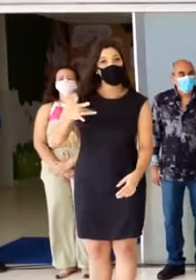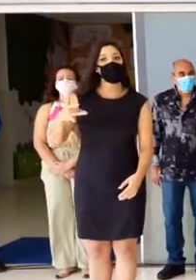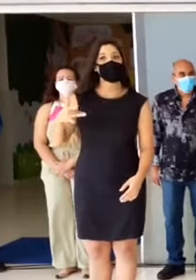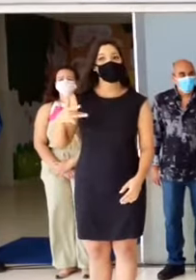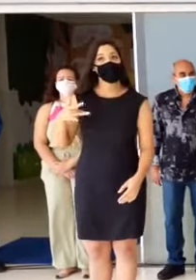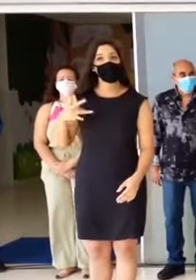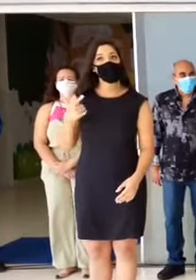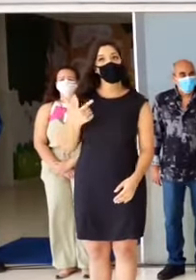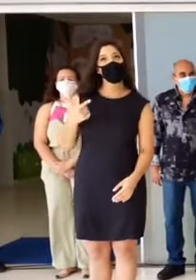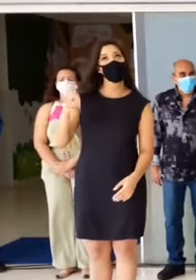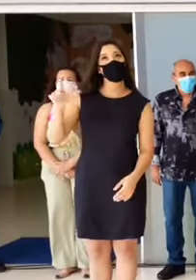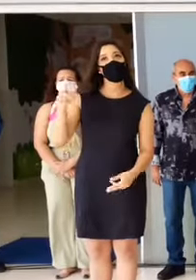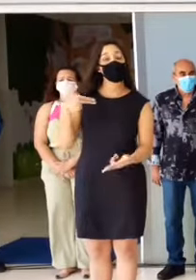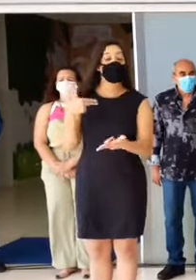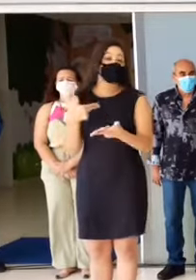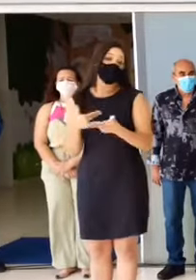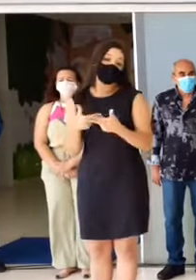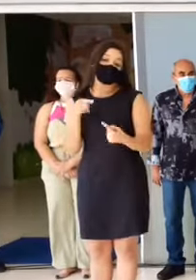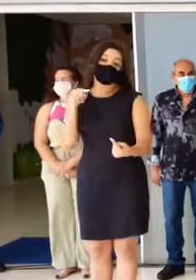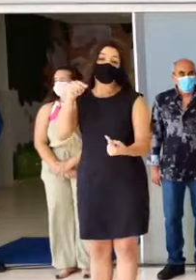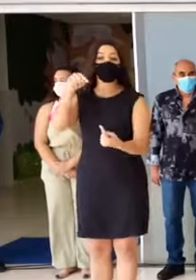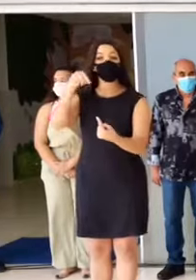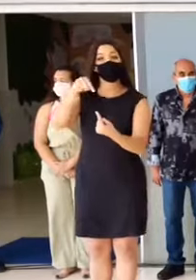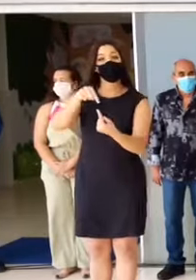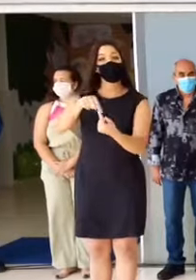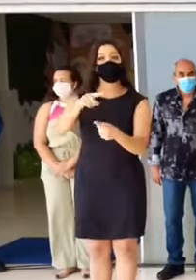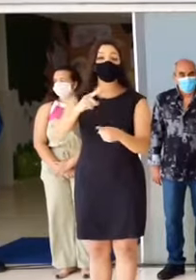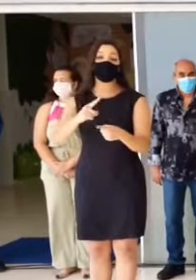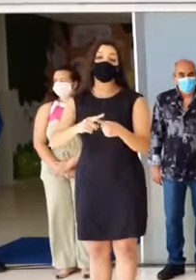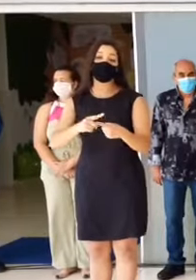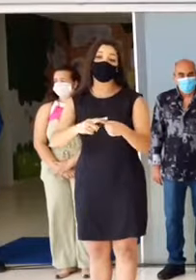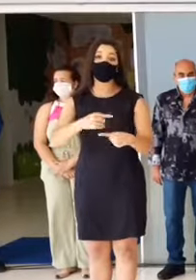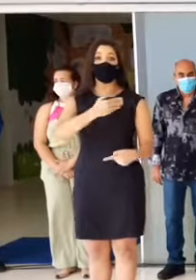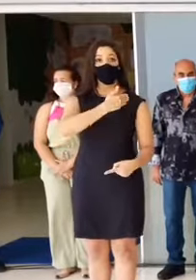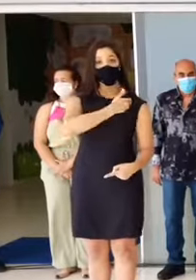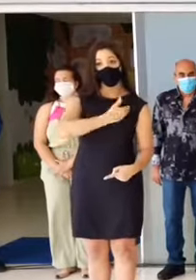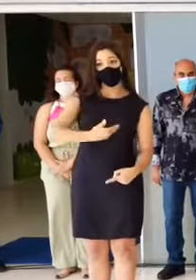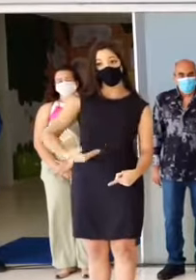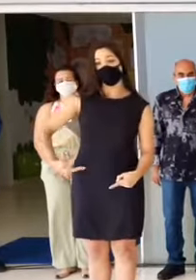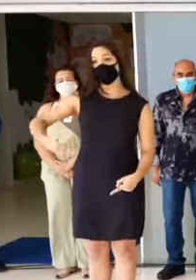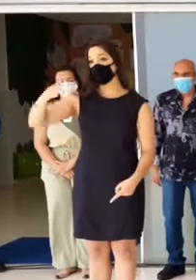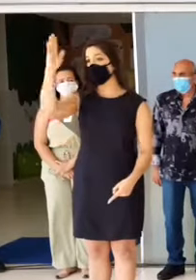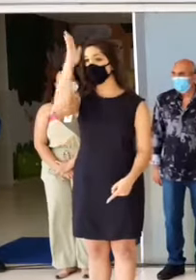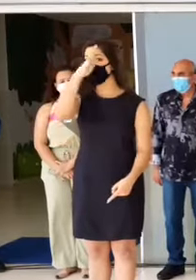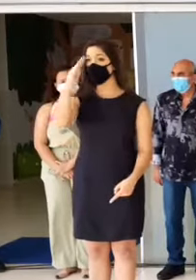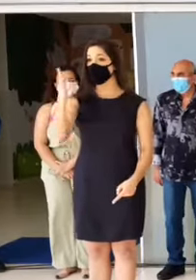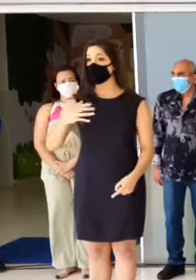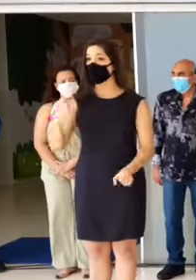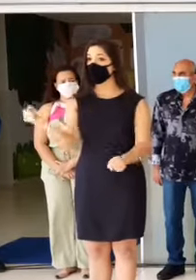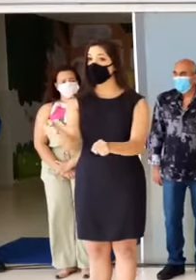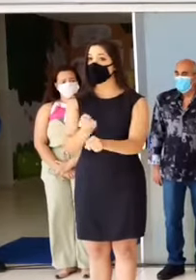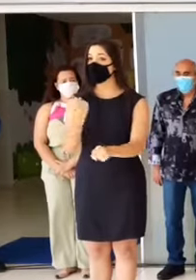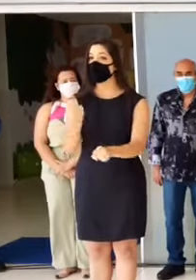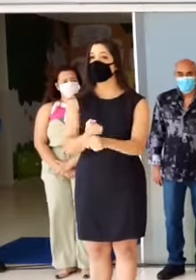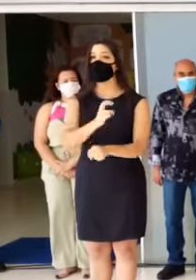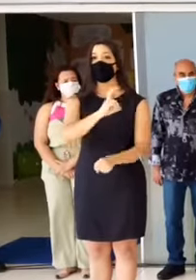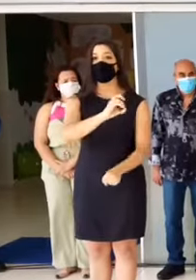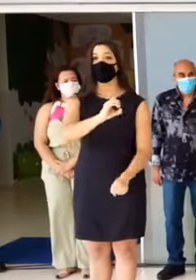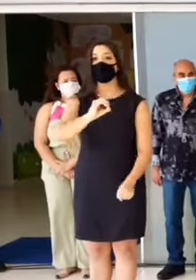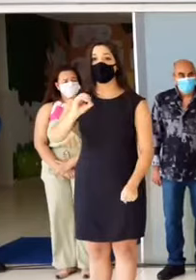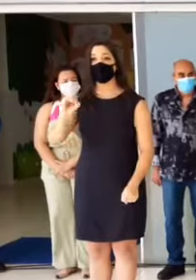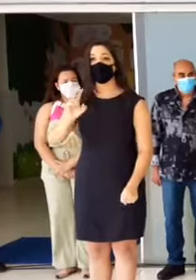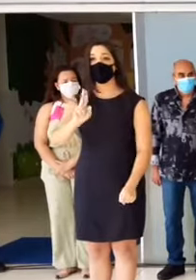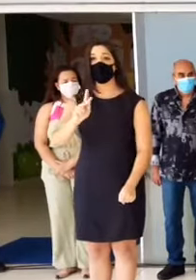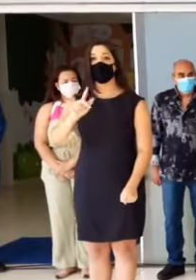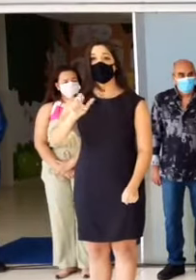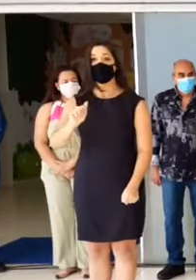outra finalidade, porque o governo federal construiu 500 UPAs no país que não